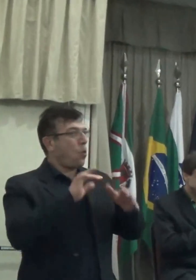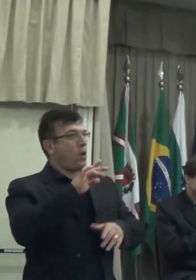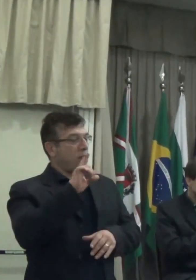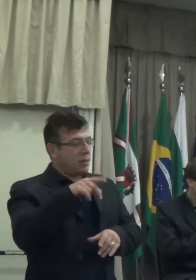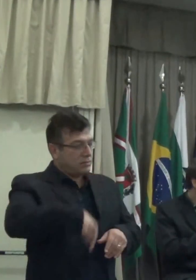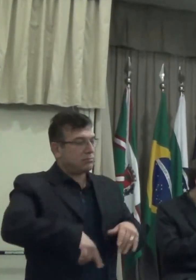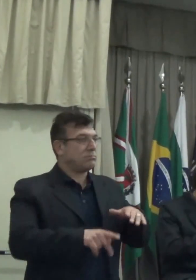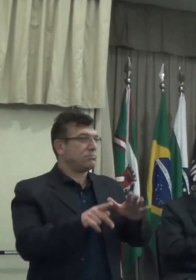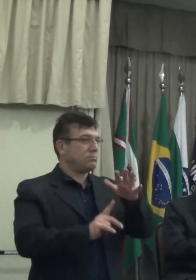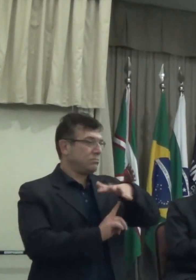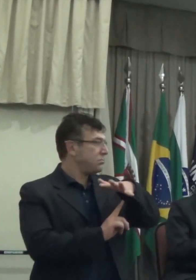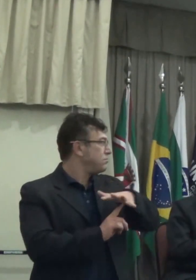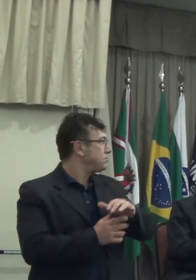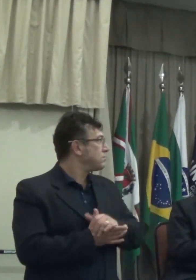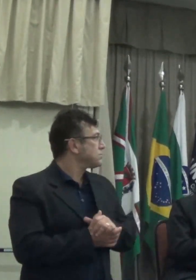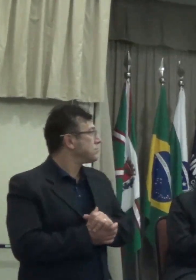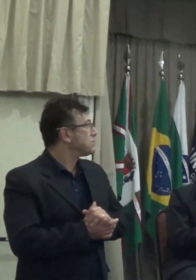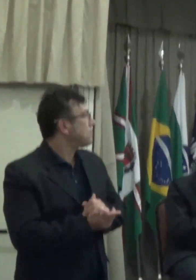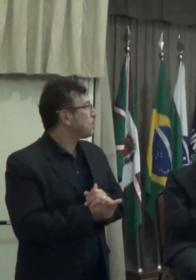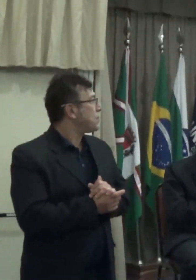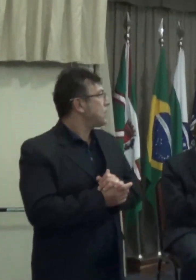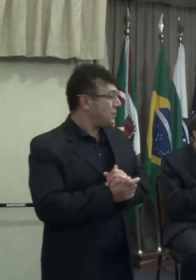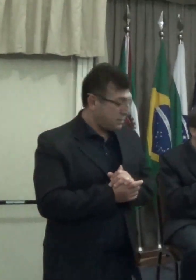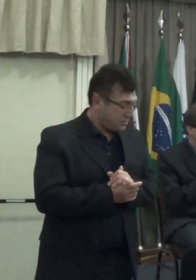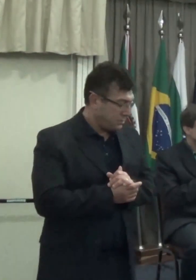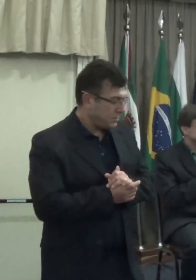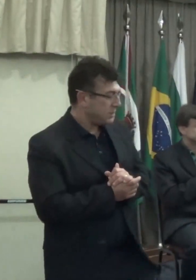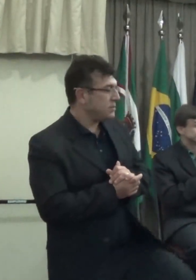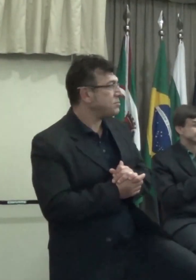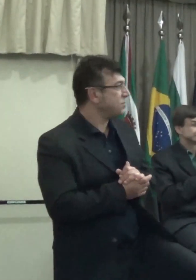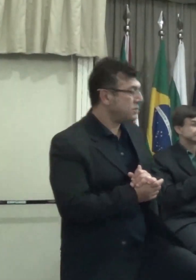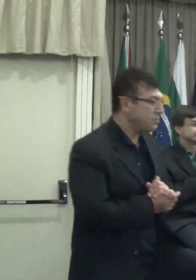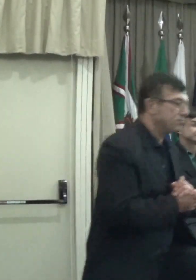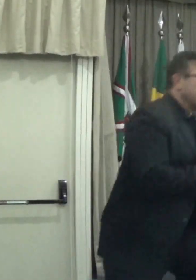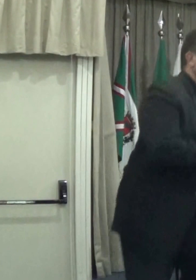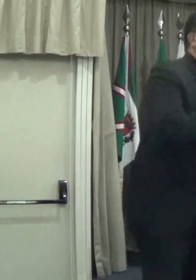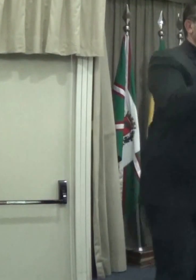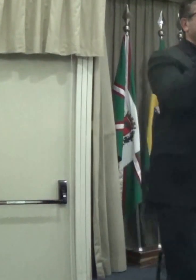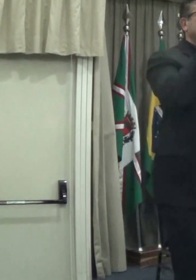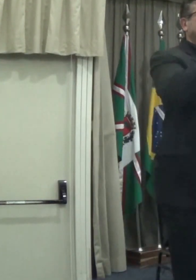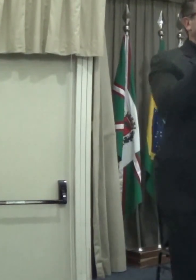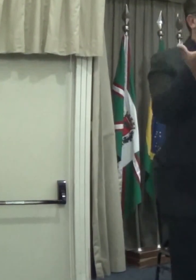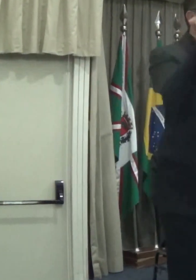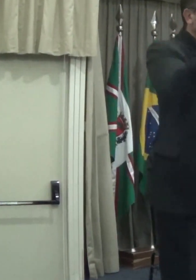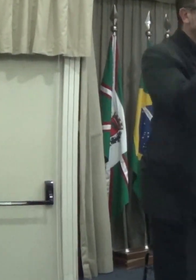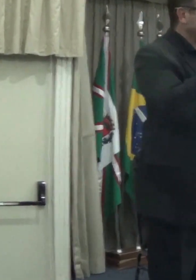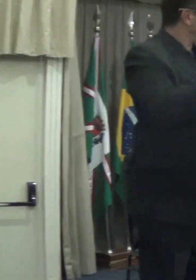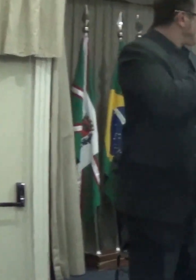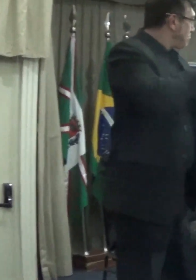Paraná uma boa noite a todos boa noite